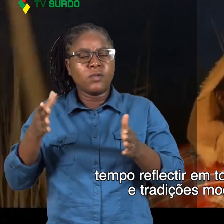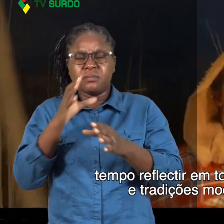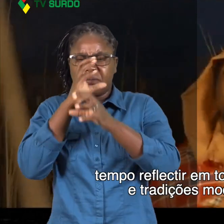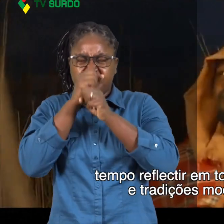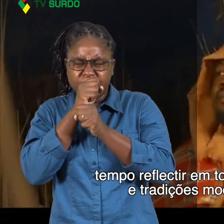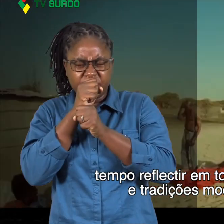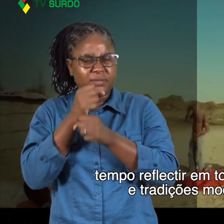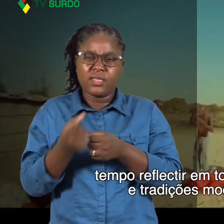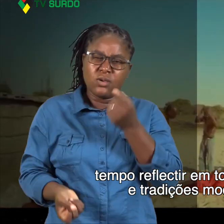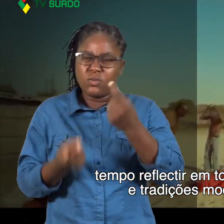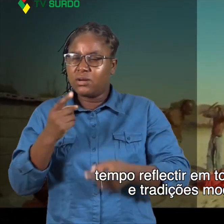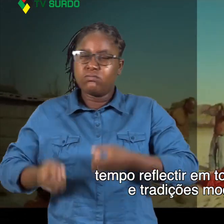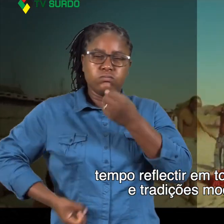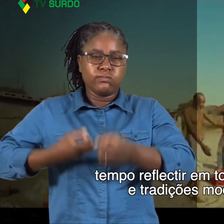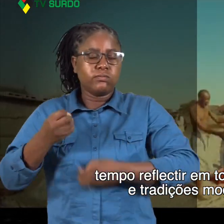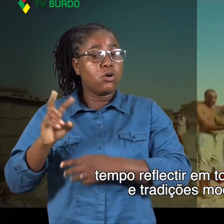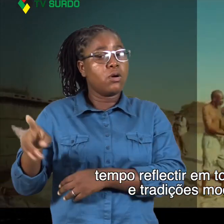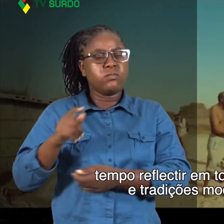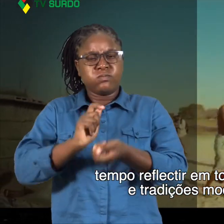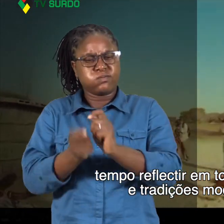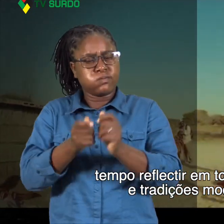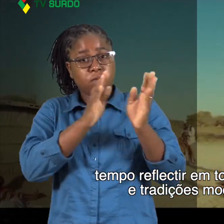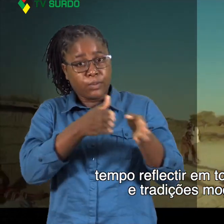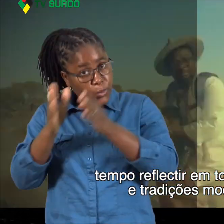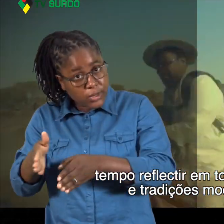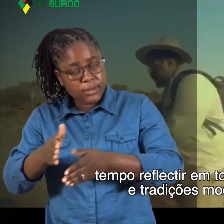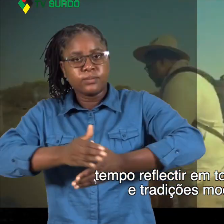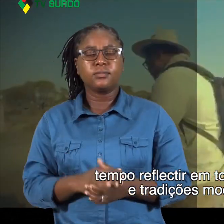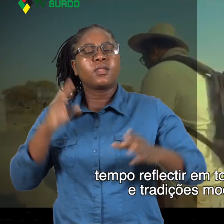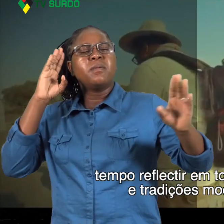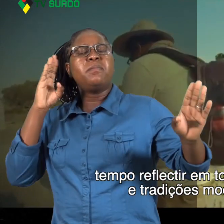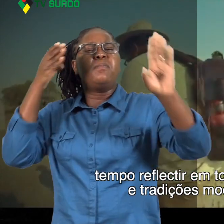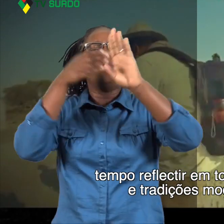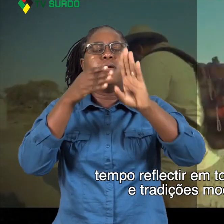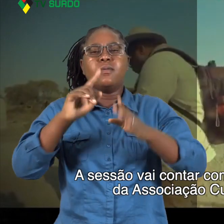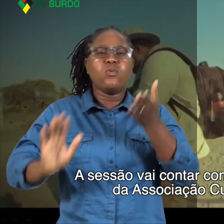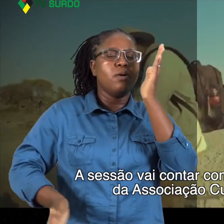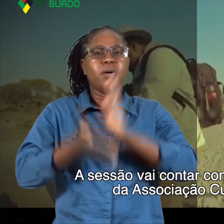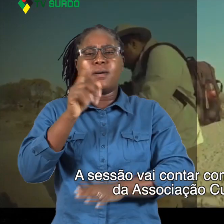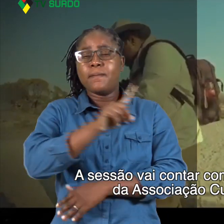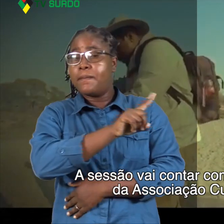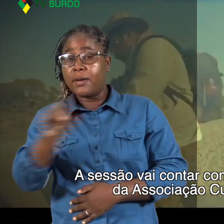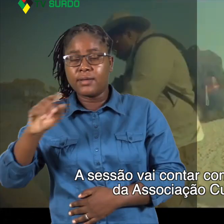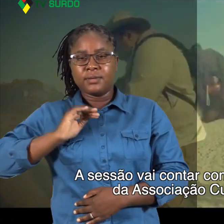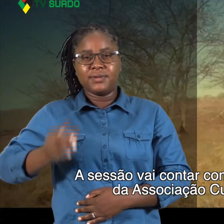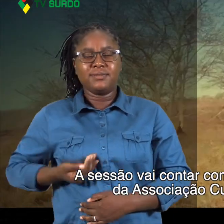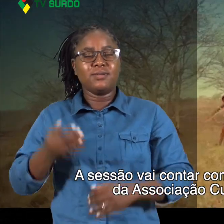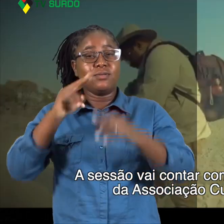mesmo tempo, refletir em torno dos mistérios e tradições moçambicanas. A sessão vai contar com